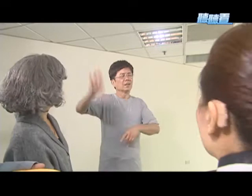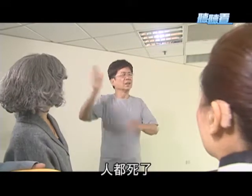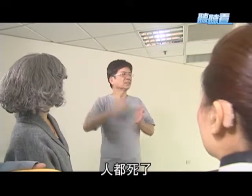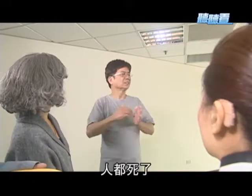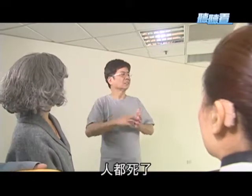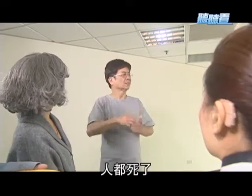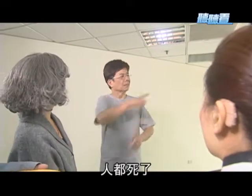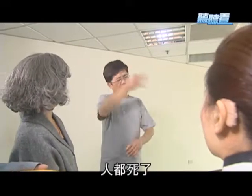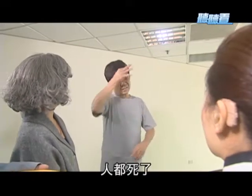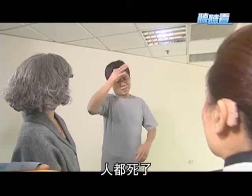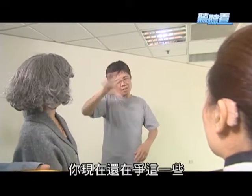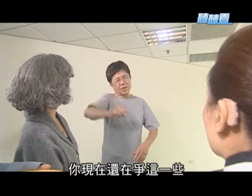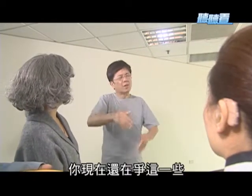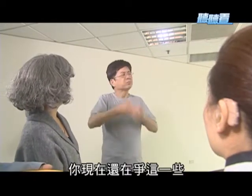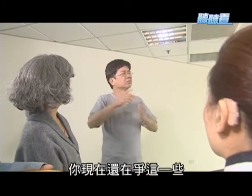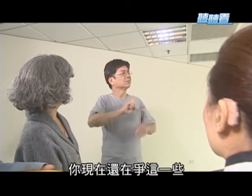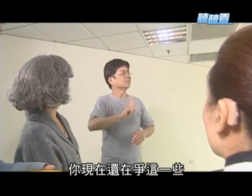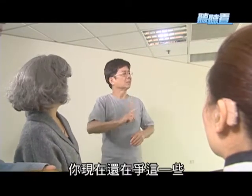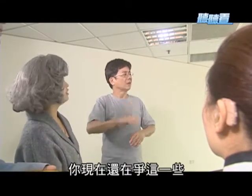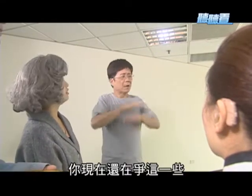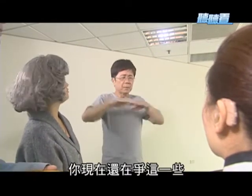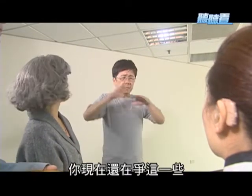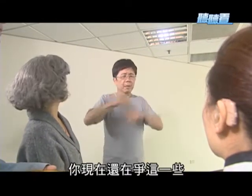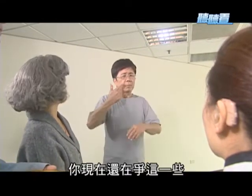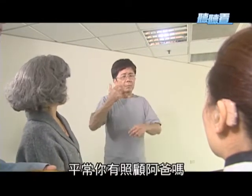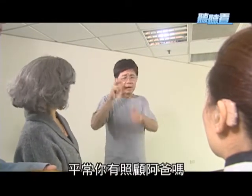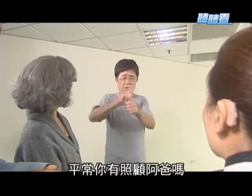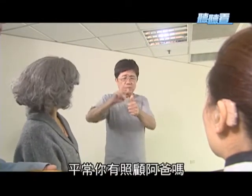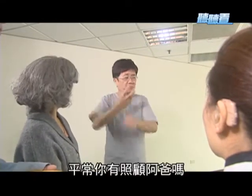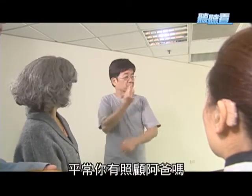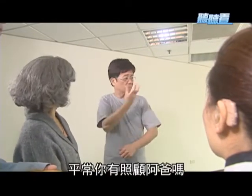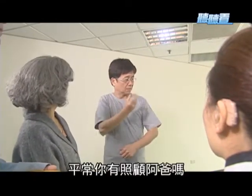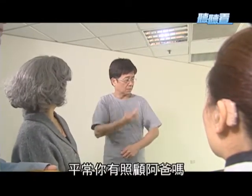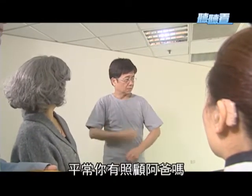人都死了，你现在还在争这些啊？平常你有照顾阿爸吗？